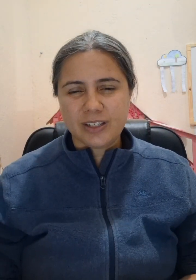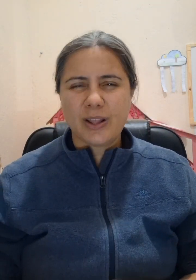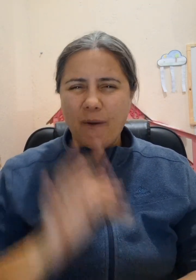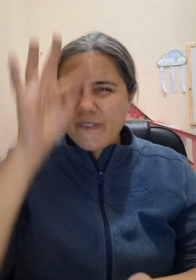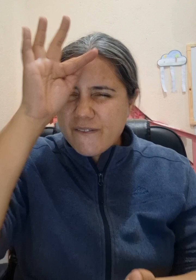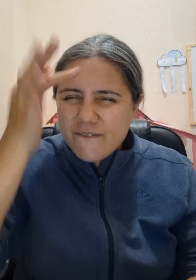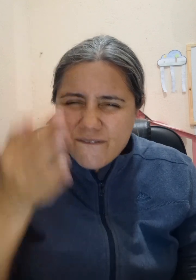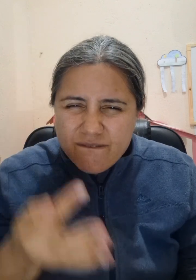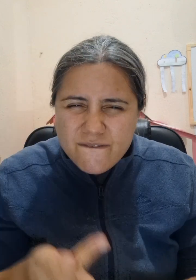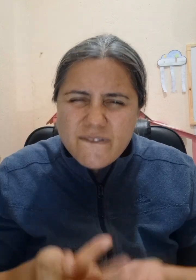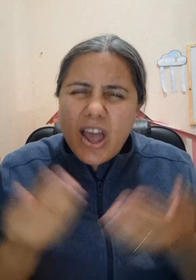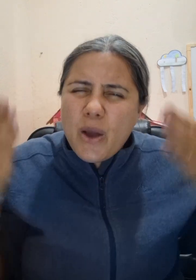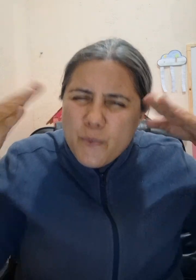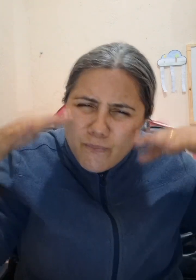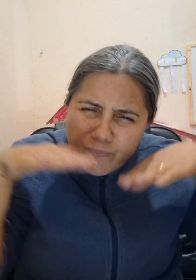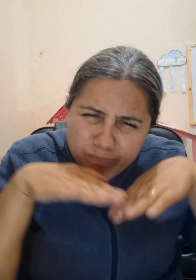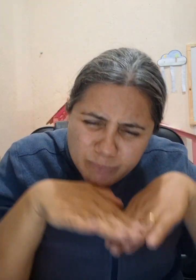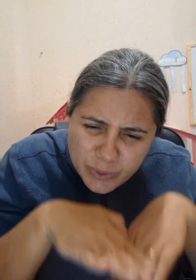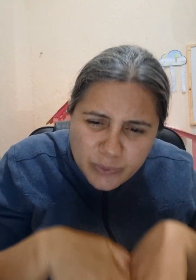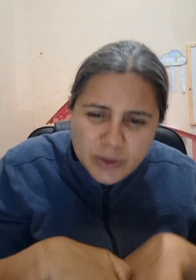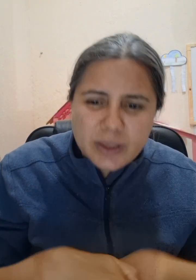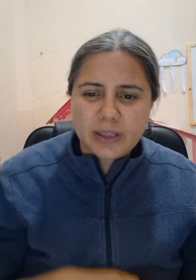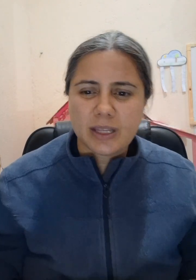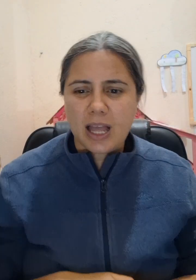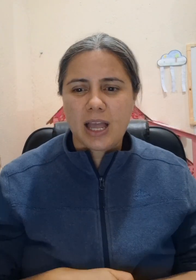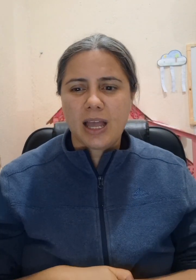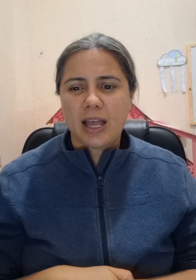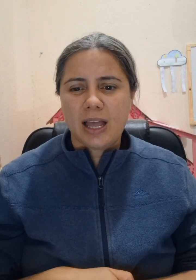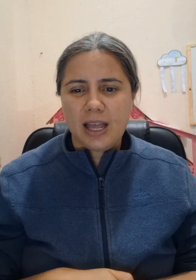Senhor, de Deus, com fé e humildade,